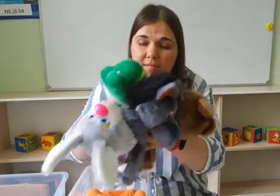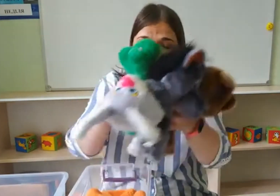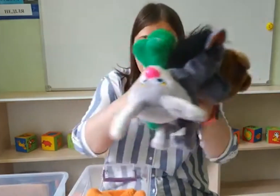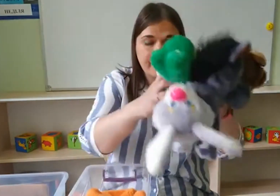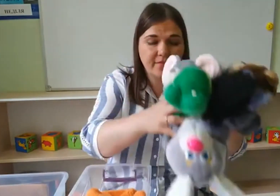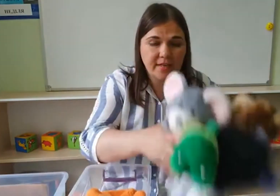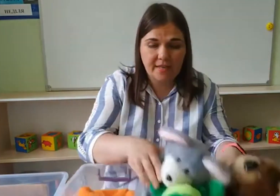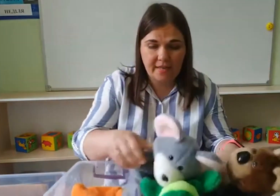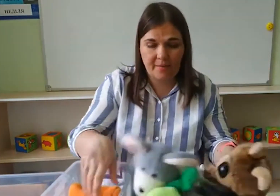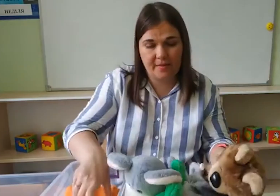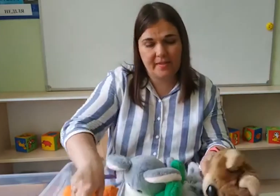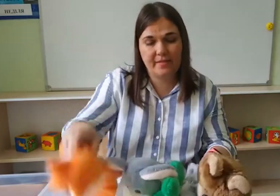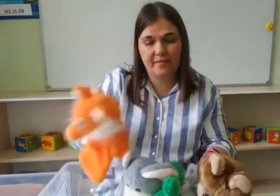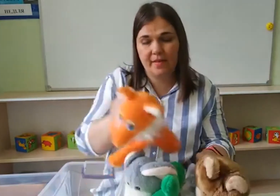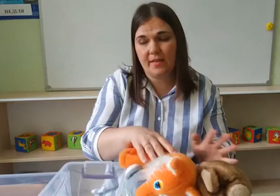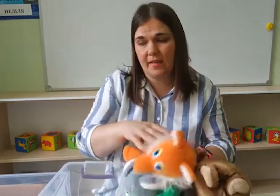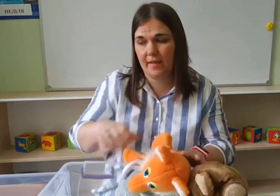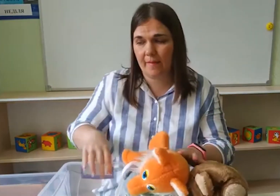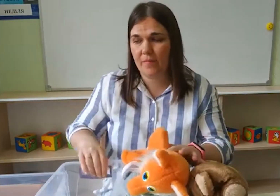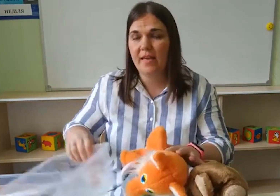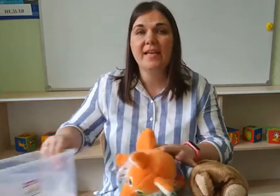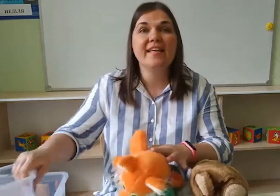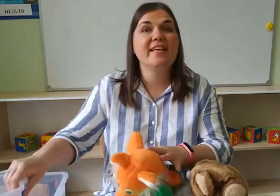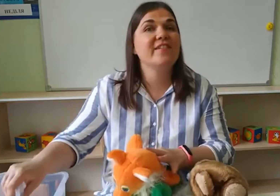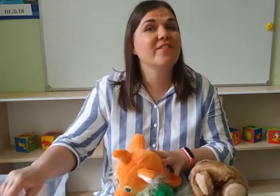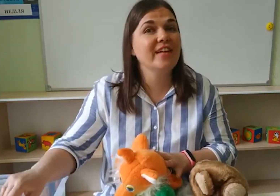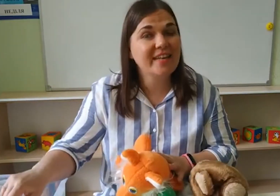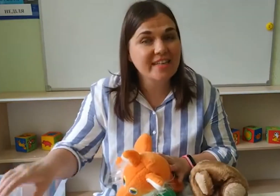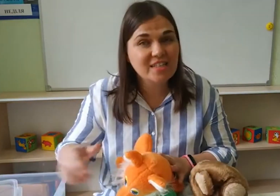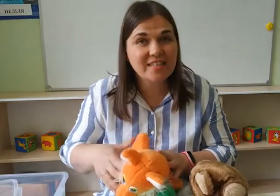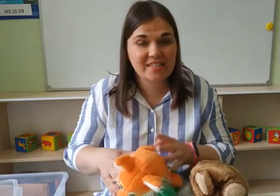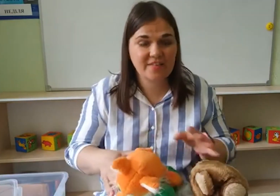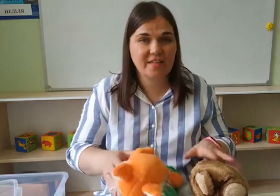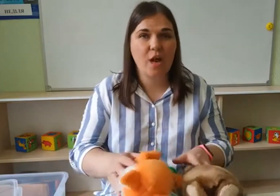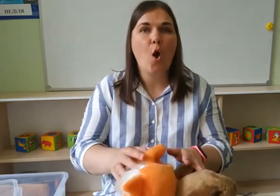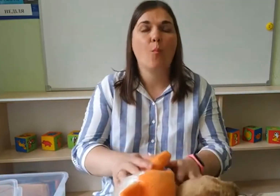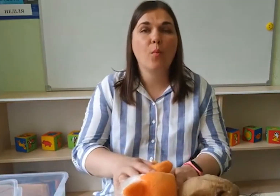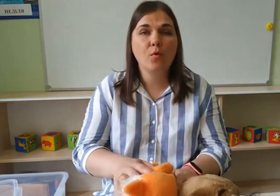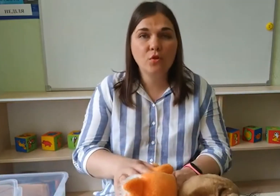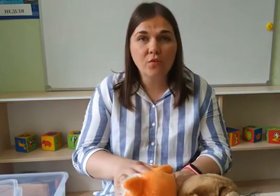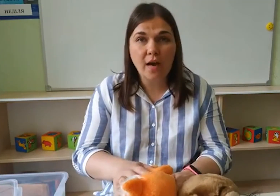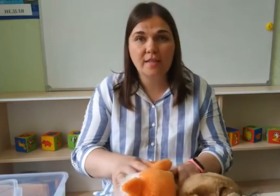і випали звірі. І вирішили звірі побудувати собі